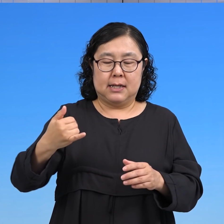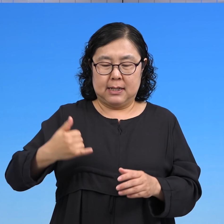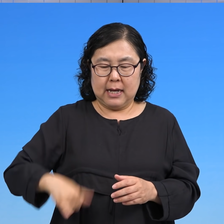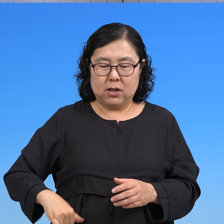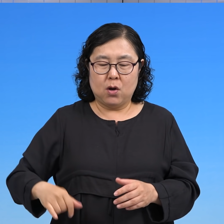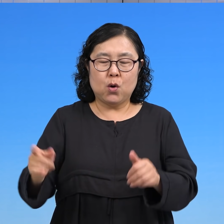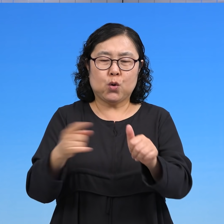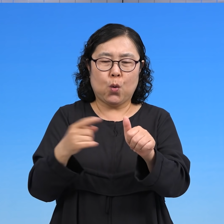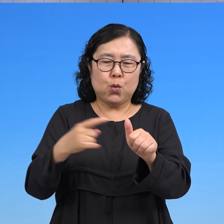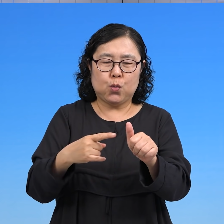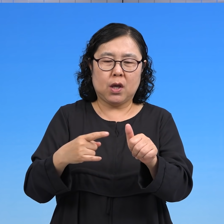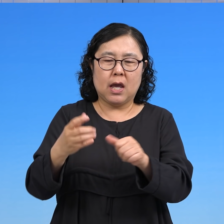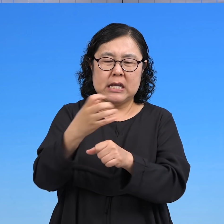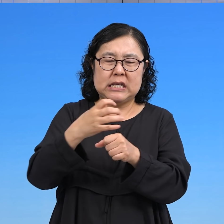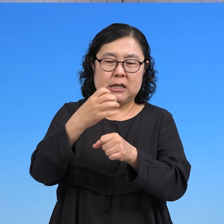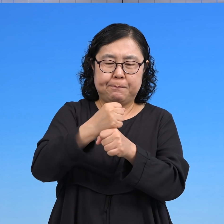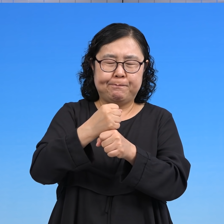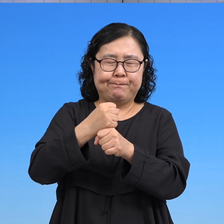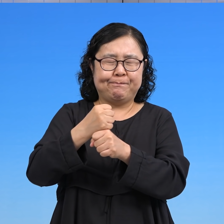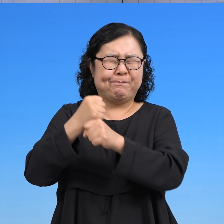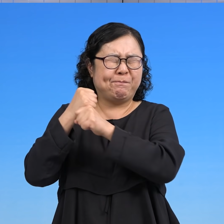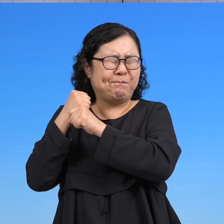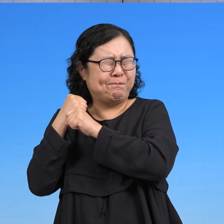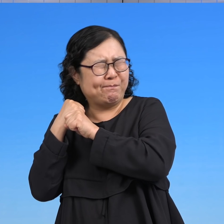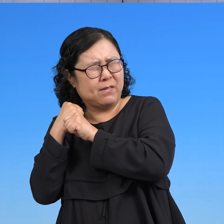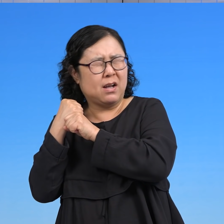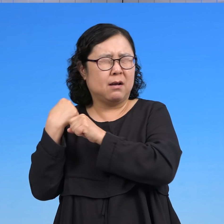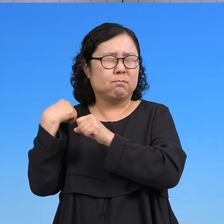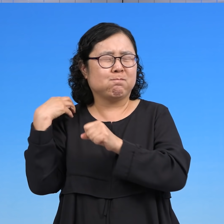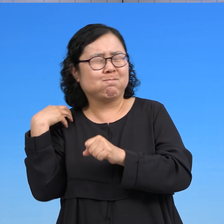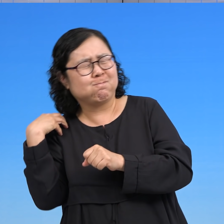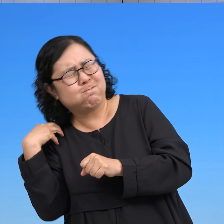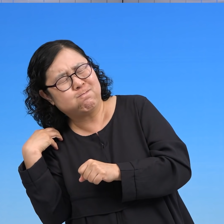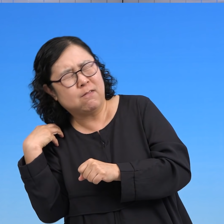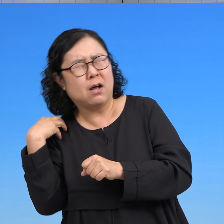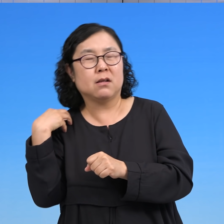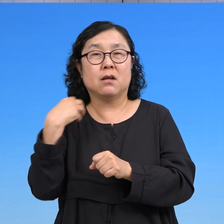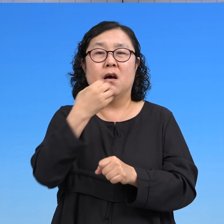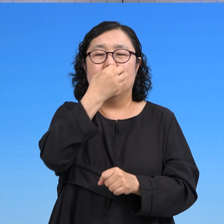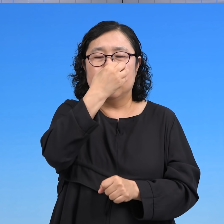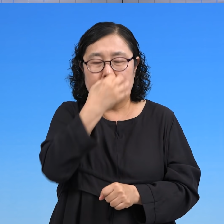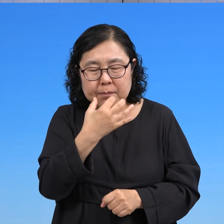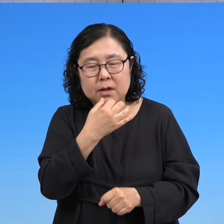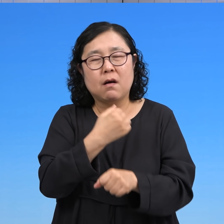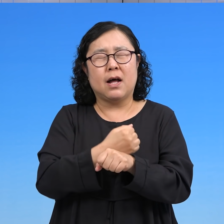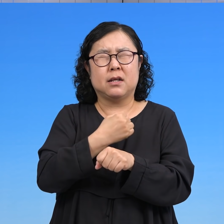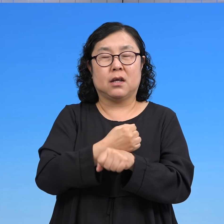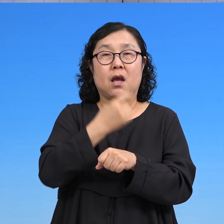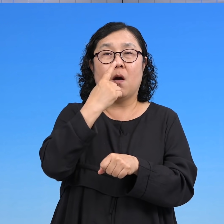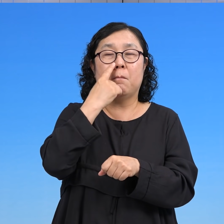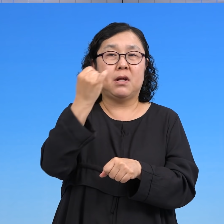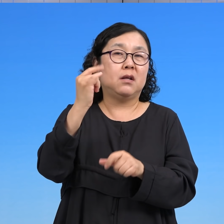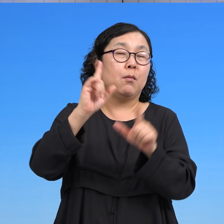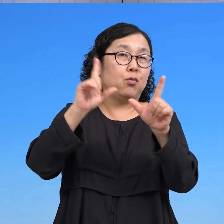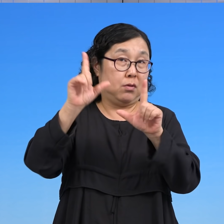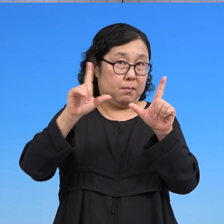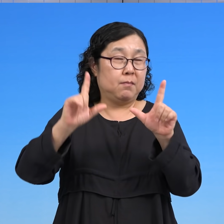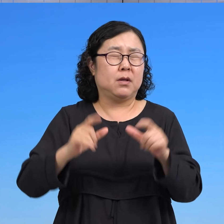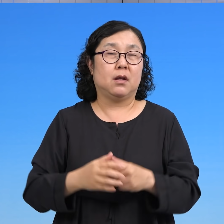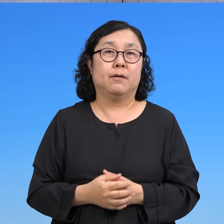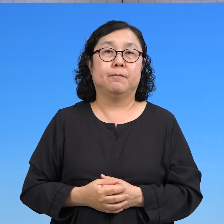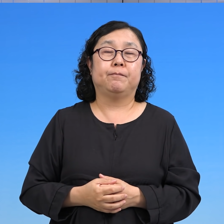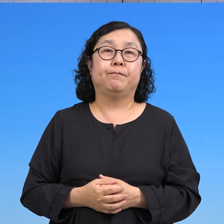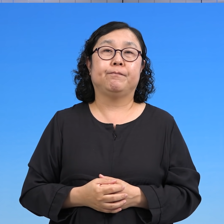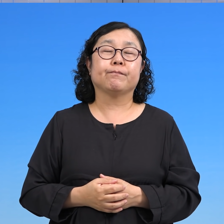짐이 지어져서 뭐 견딜 수 없이 무거운 짐으로 힘들어하는 게 또 이 시대의 어머니들의 모습